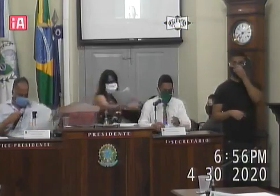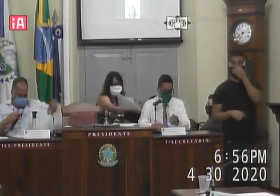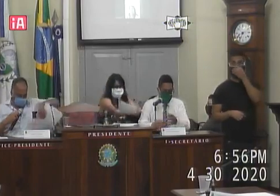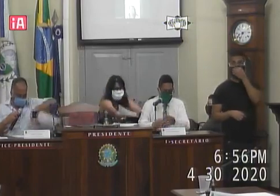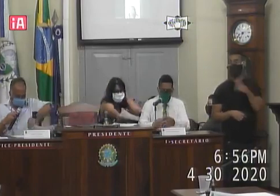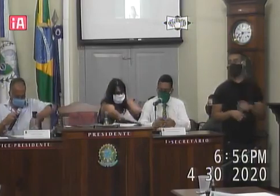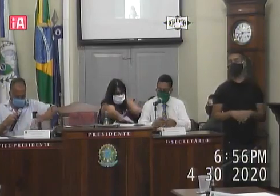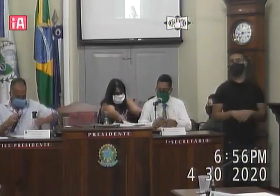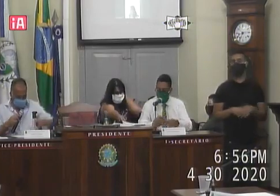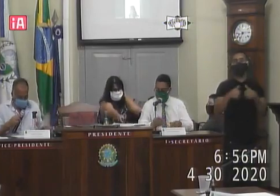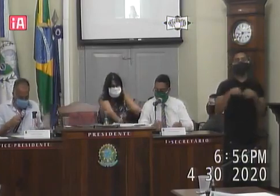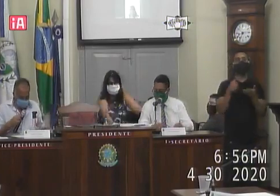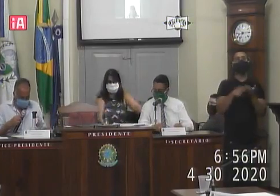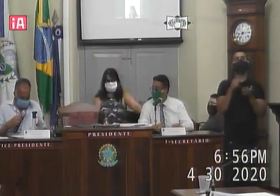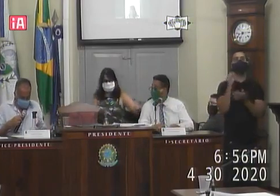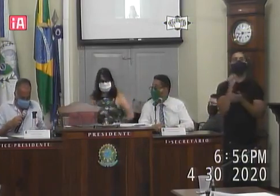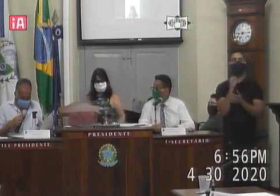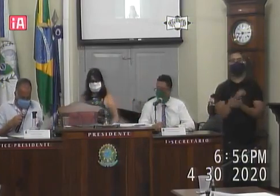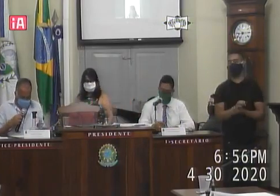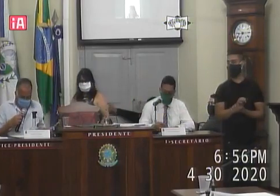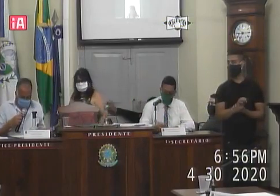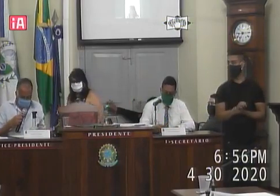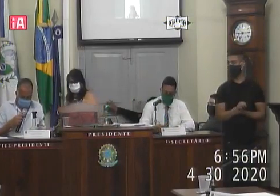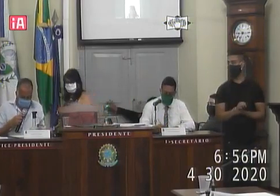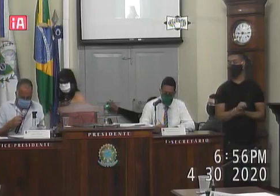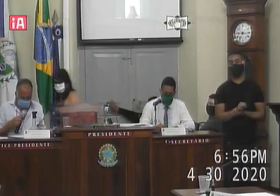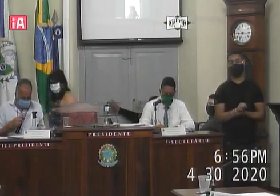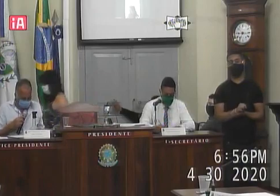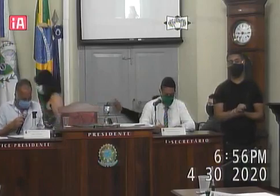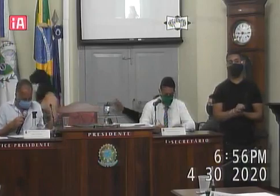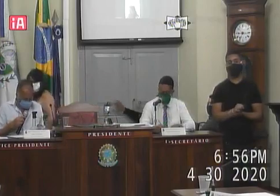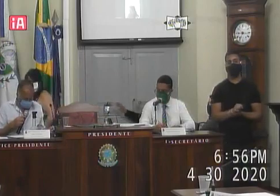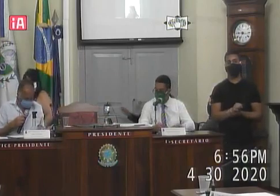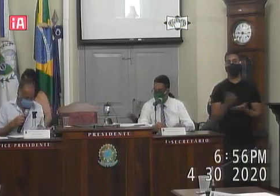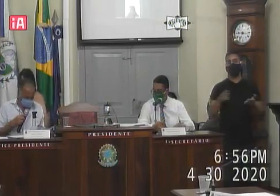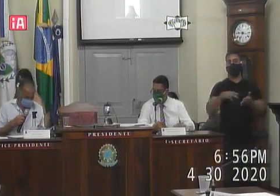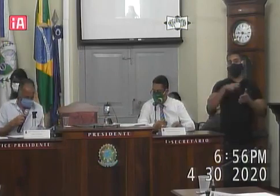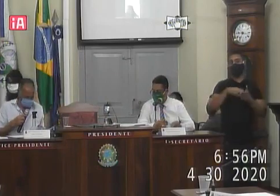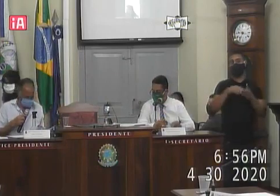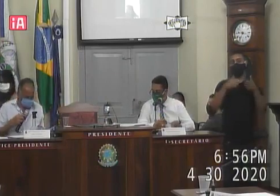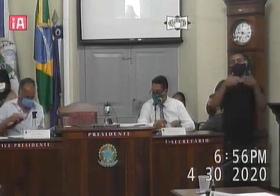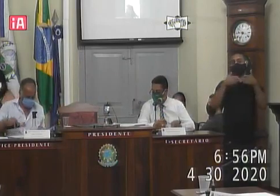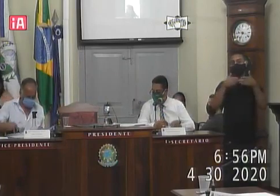Então fica combinado dessa maneira, vereador. Vamos agora para a leitura dos requerimentos.